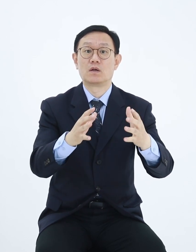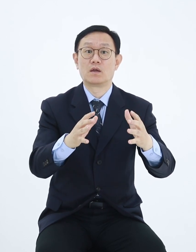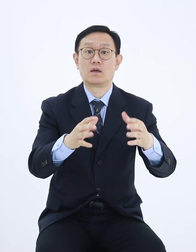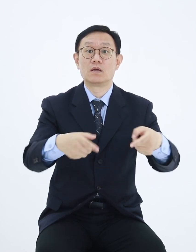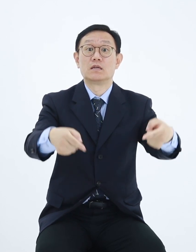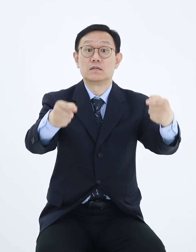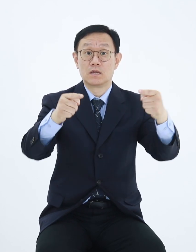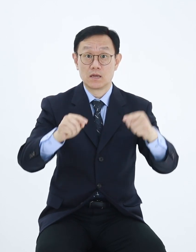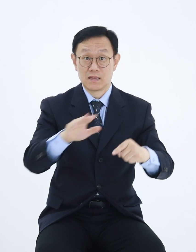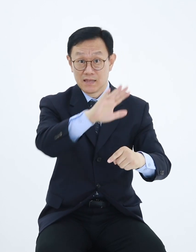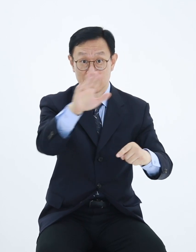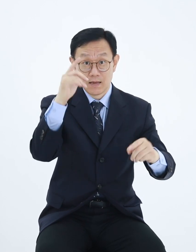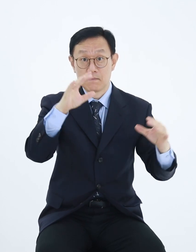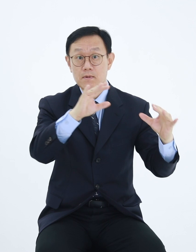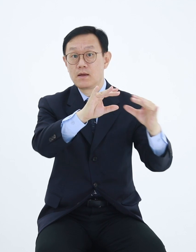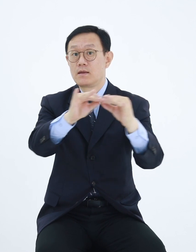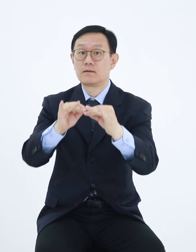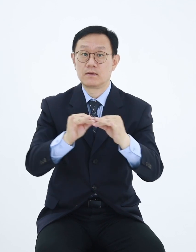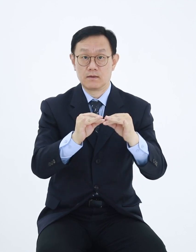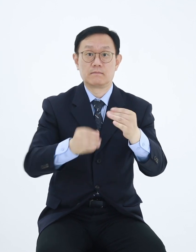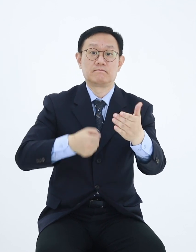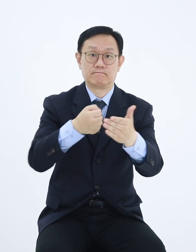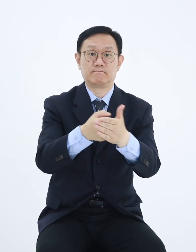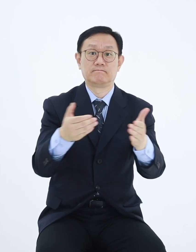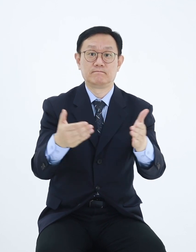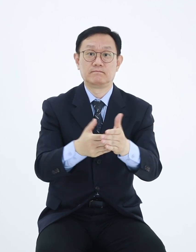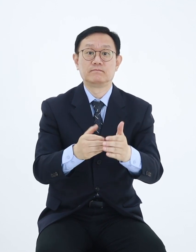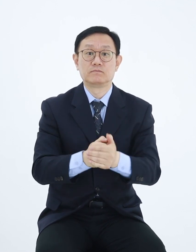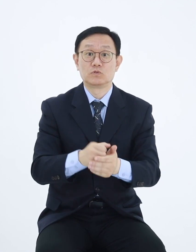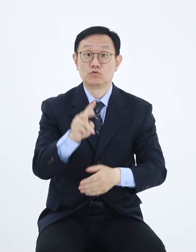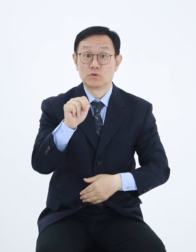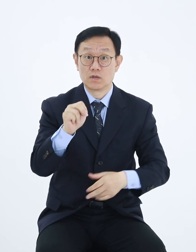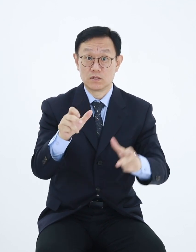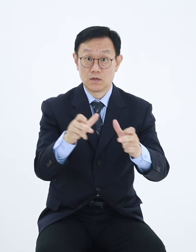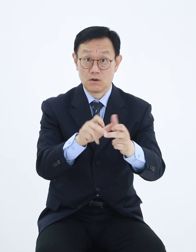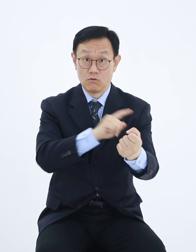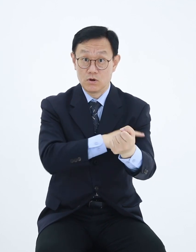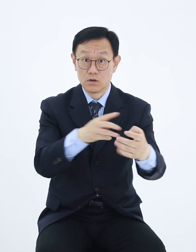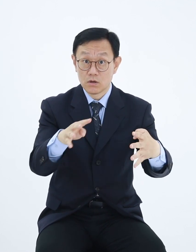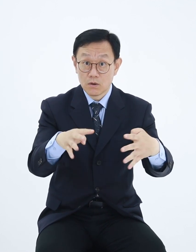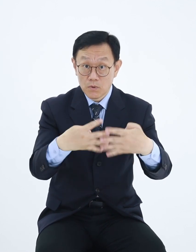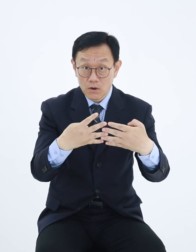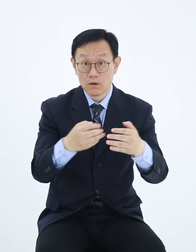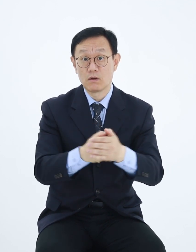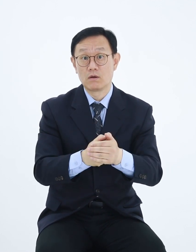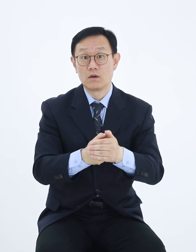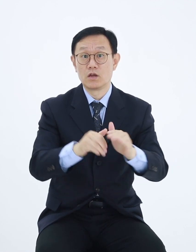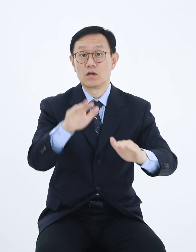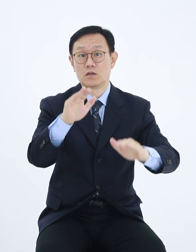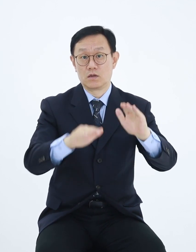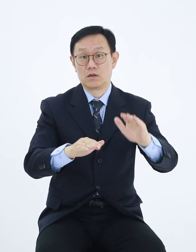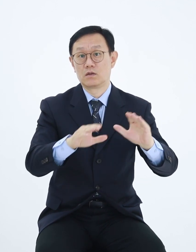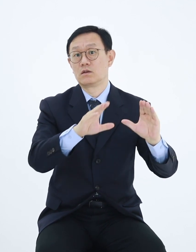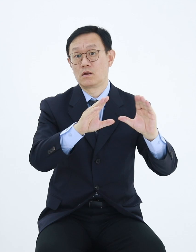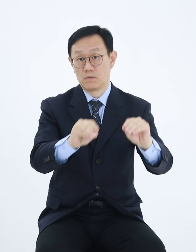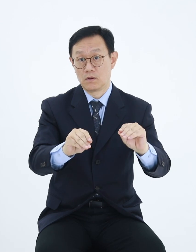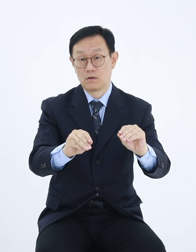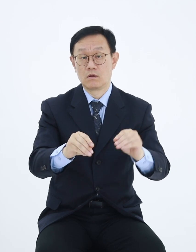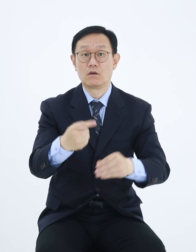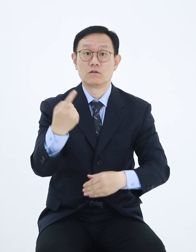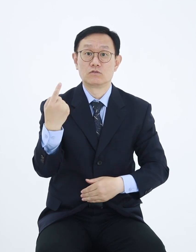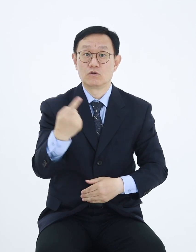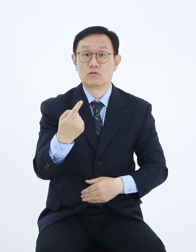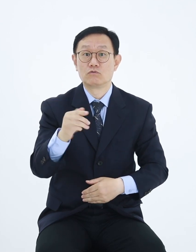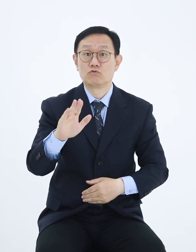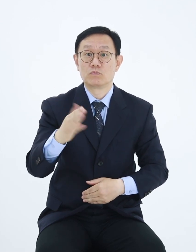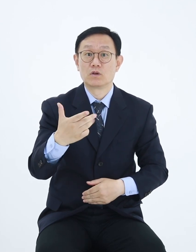만장일치로 채택되었습니다. 유엔 장애인 권리 협약은 인종차별 철폐 협약